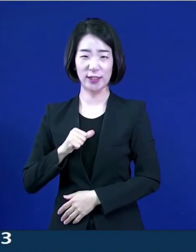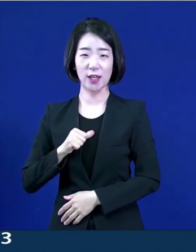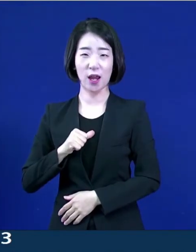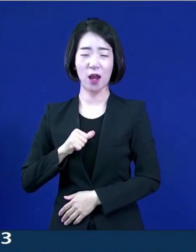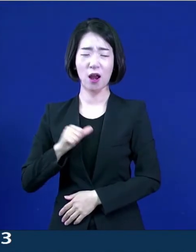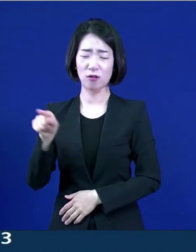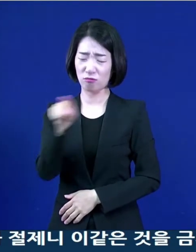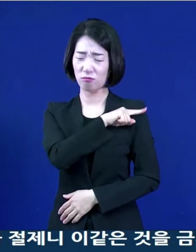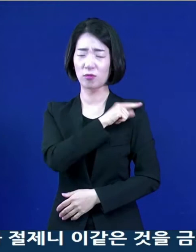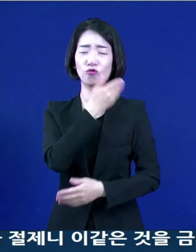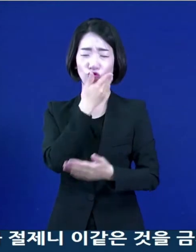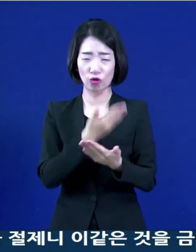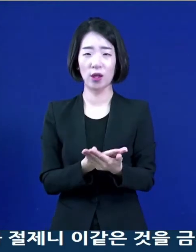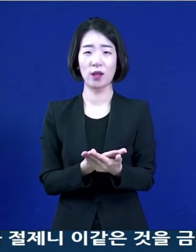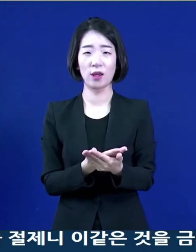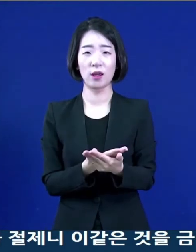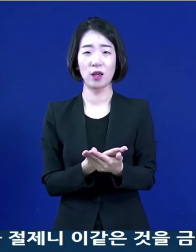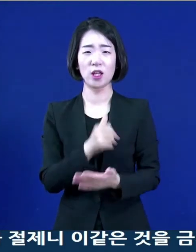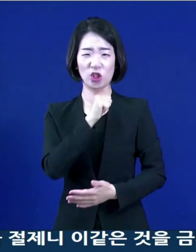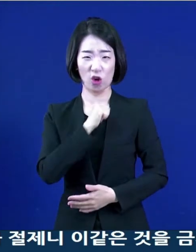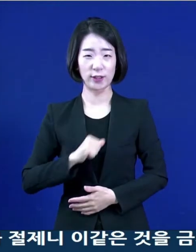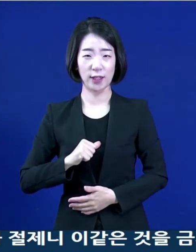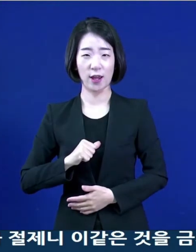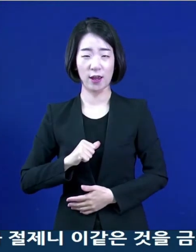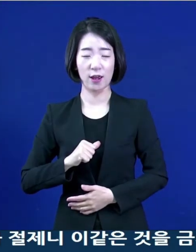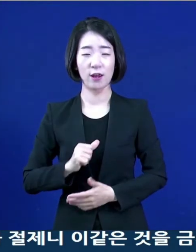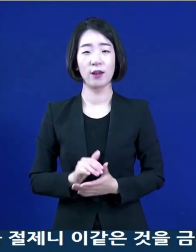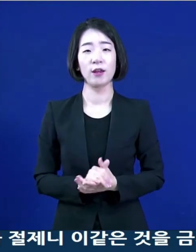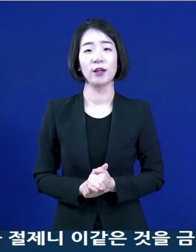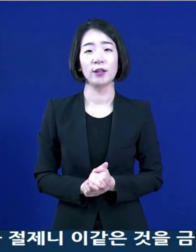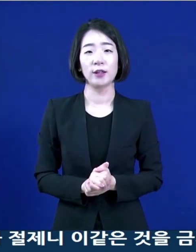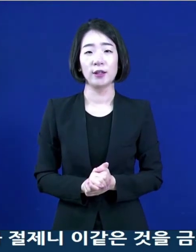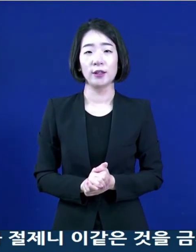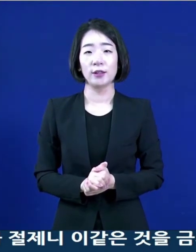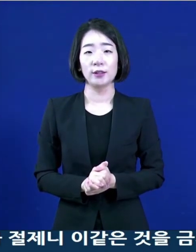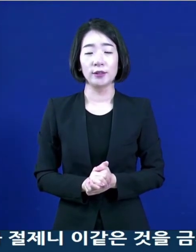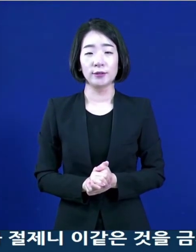굉장히 중요하다는 얘기입니다. 그런데